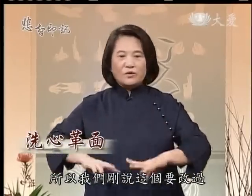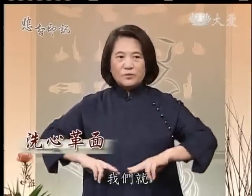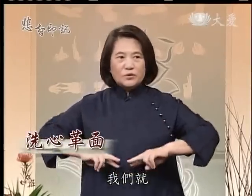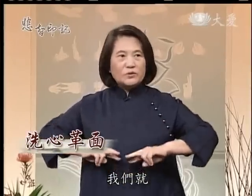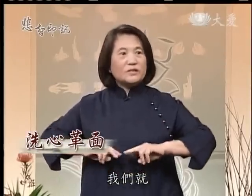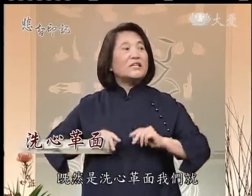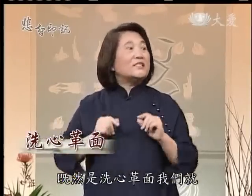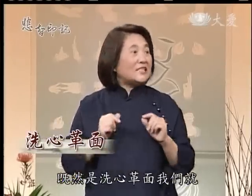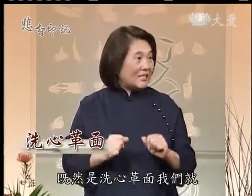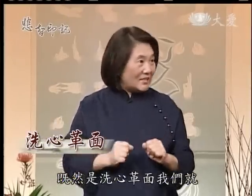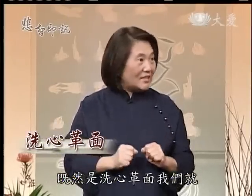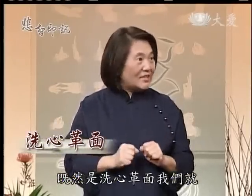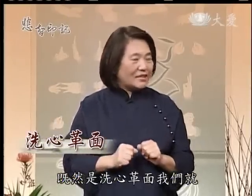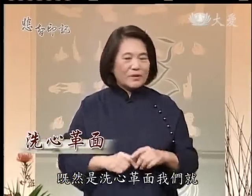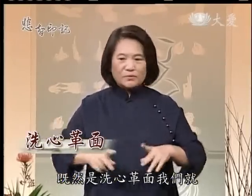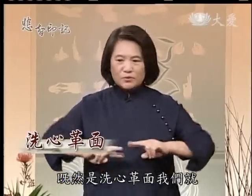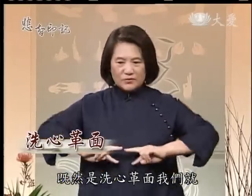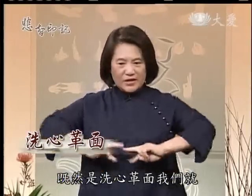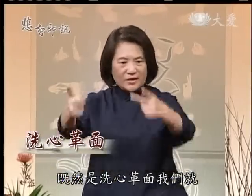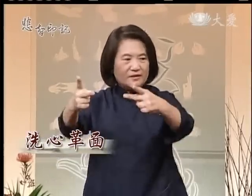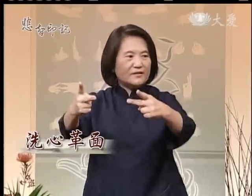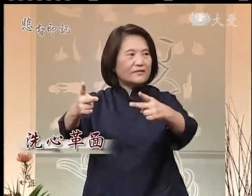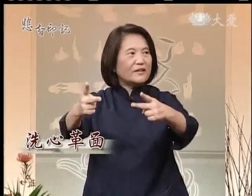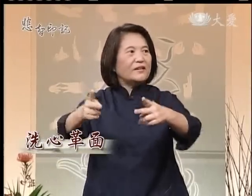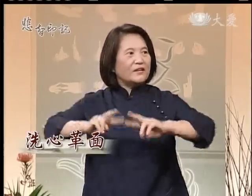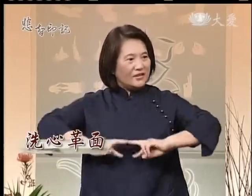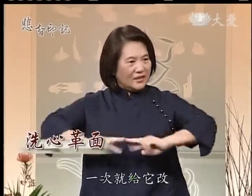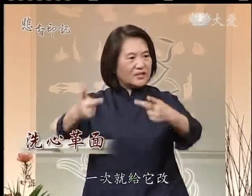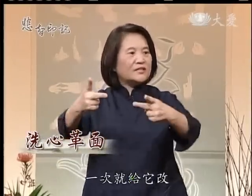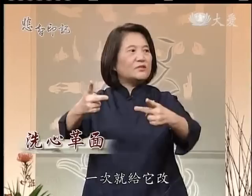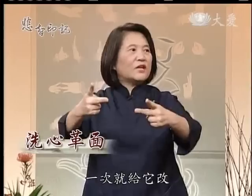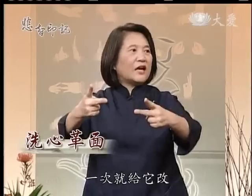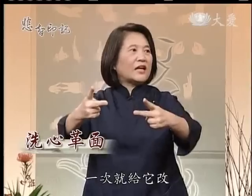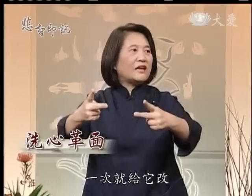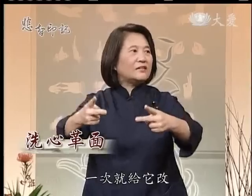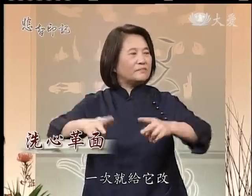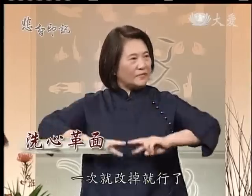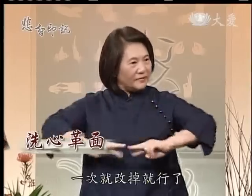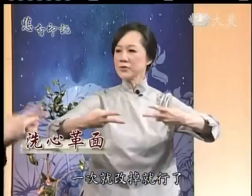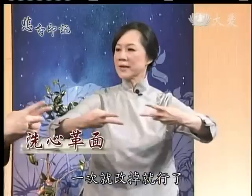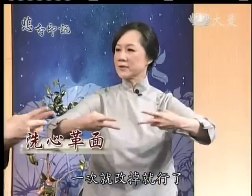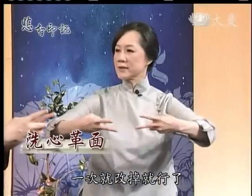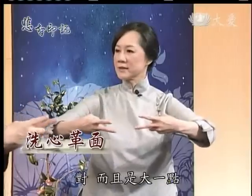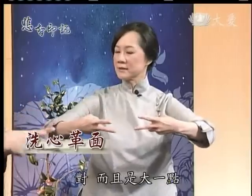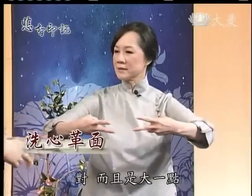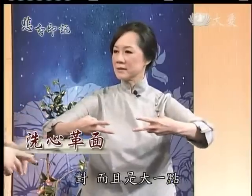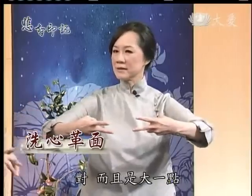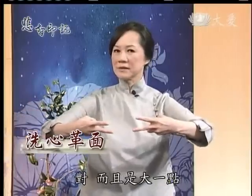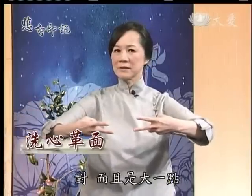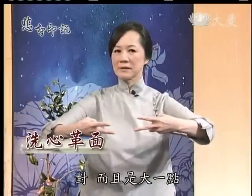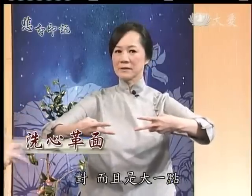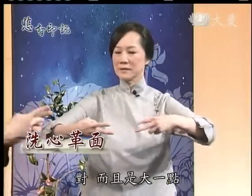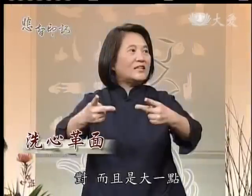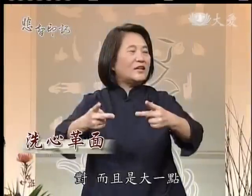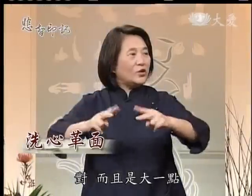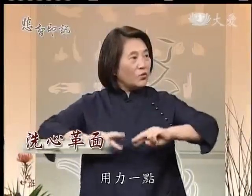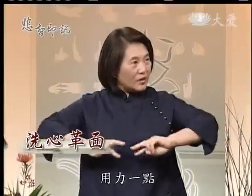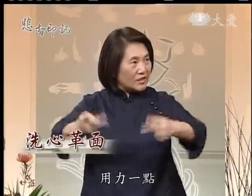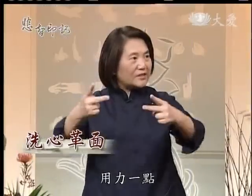我们就既然是洗心革面，我们就一次就给他改哦， 一次就改就要行。 对，而且是大一点，用力一